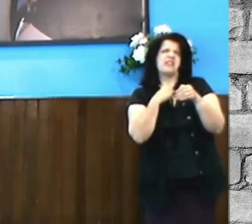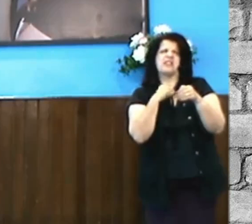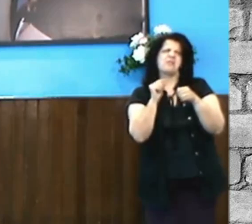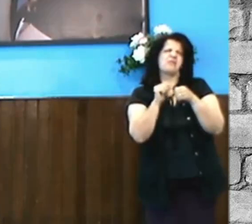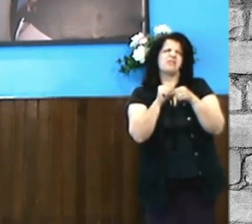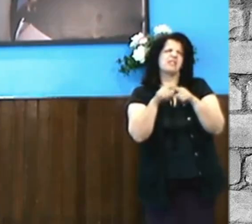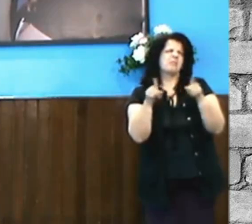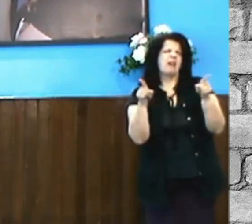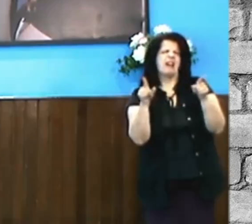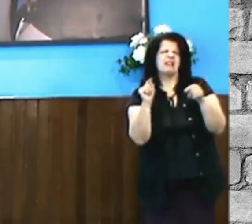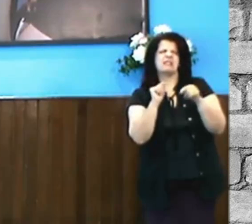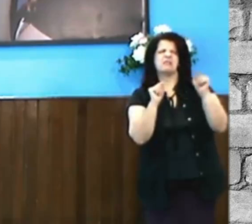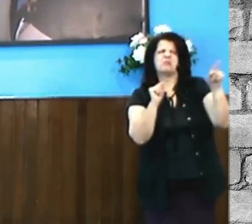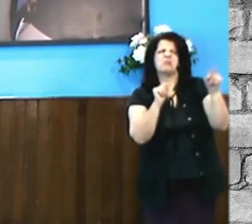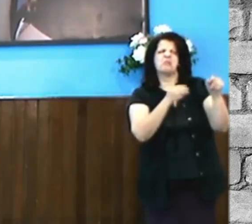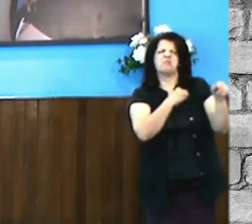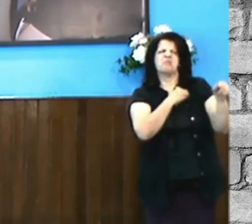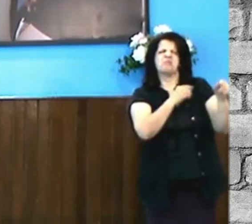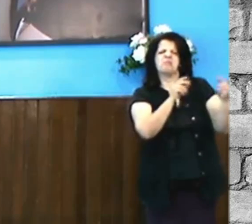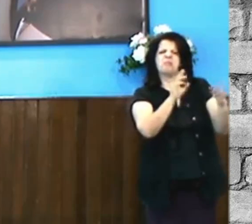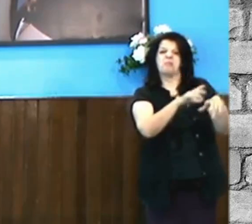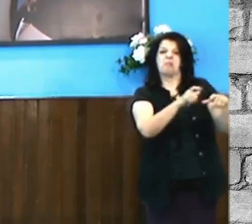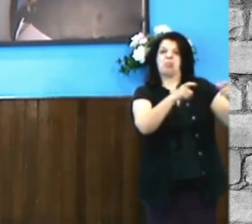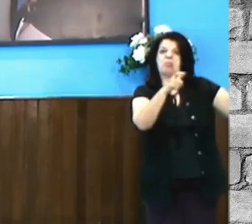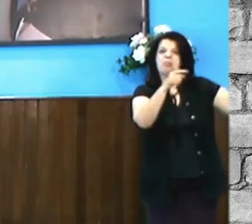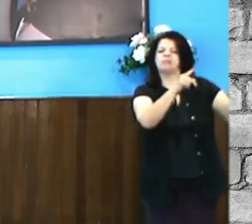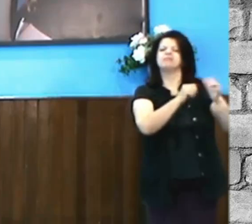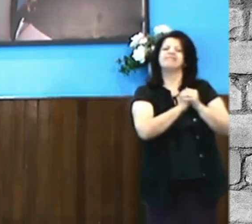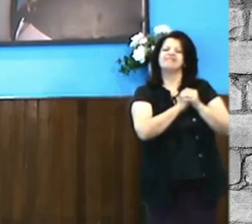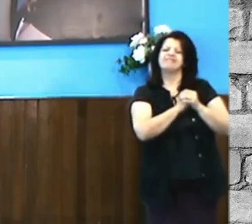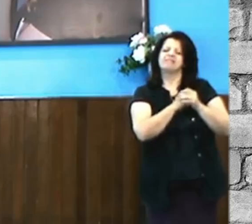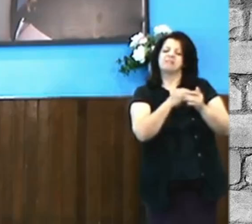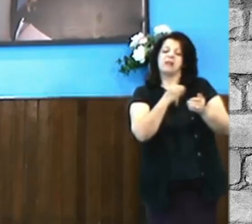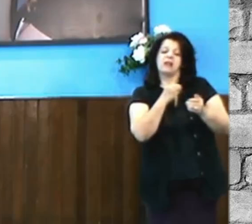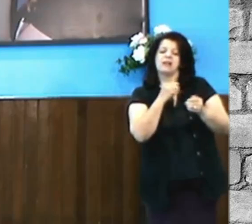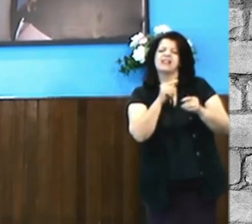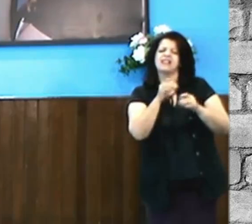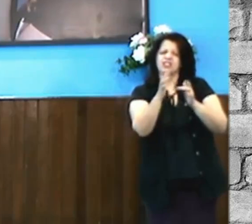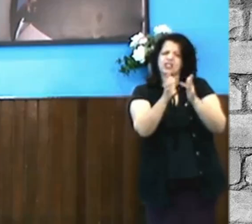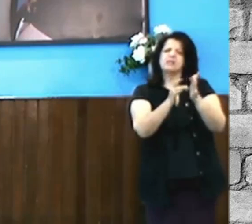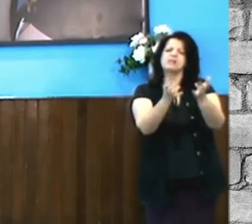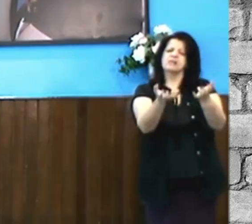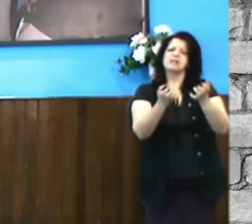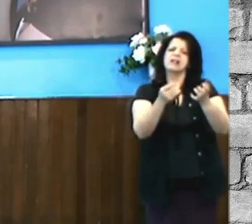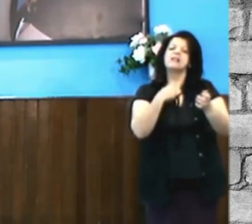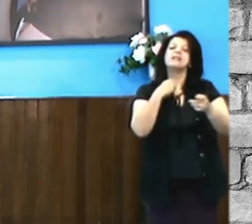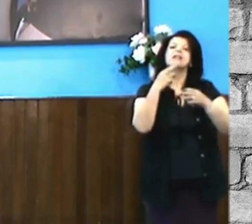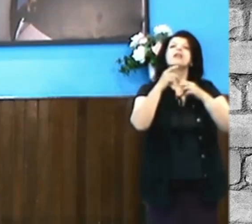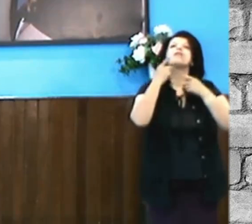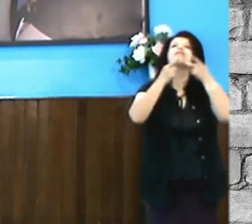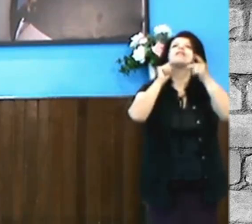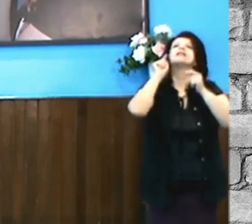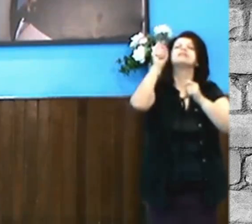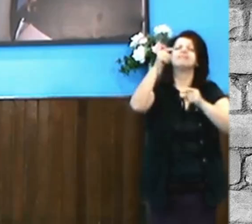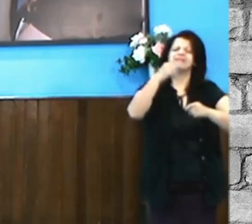dele com a nossa culpa diante de nós e digamos: Senhor, pequei. Pequei contra os céus.